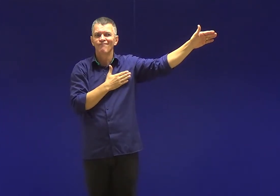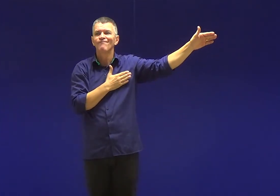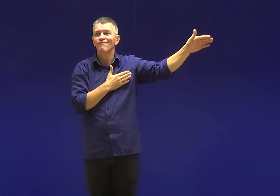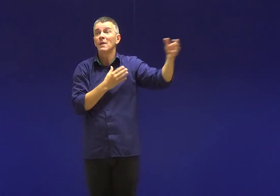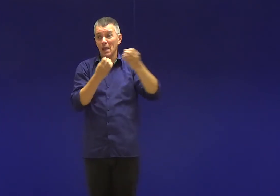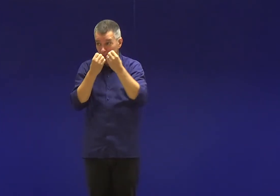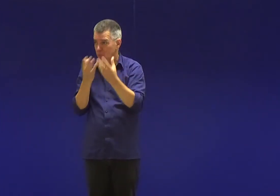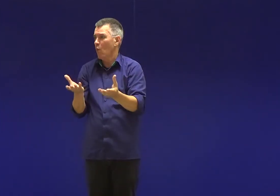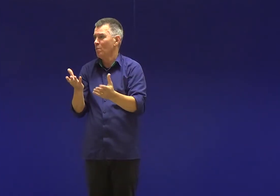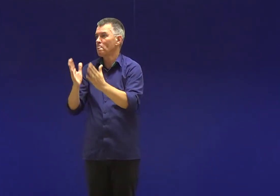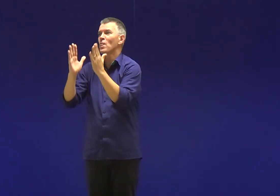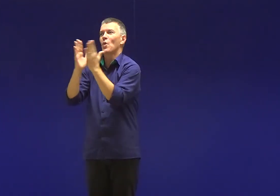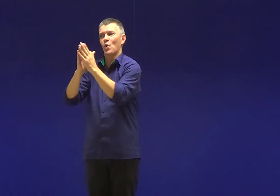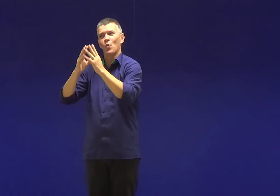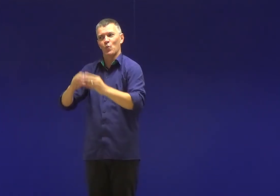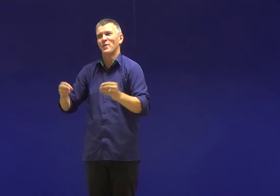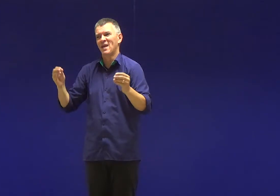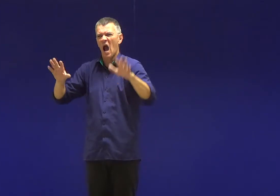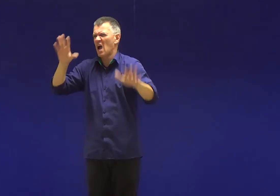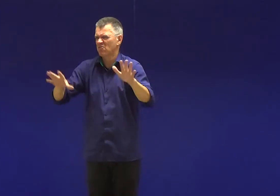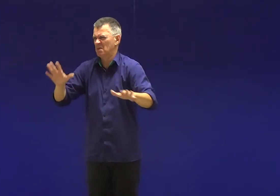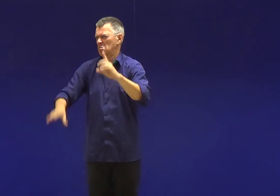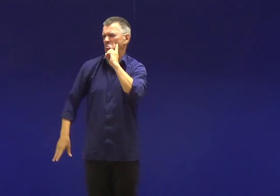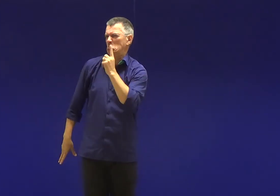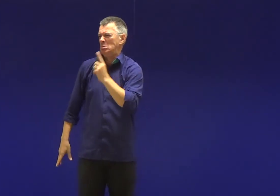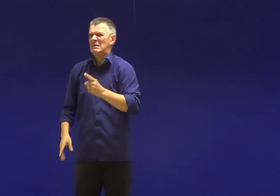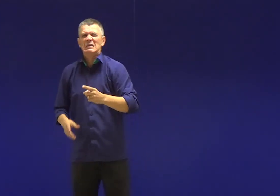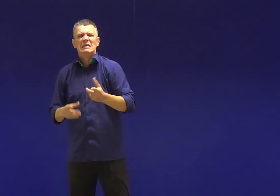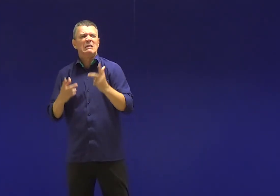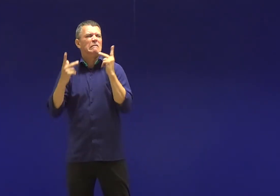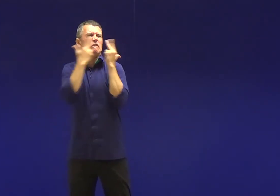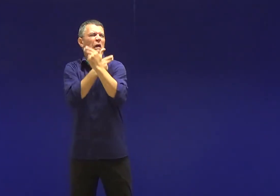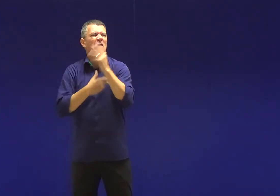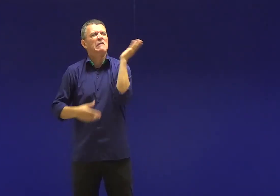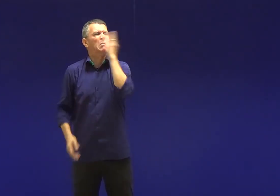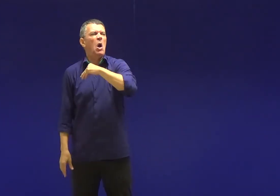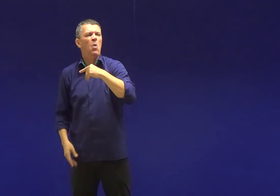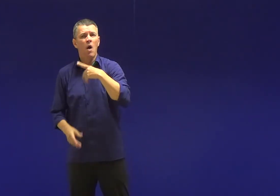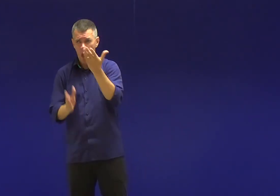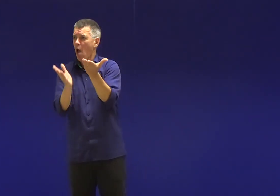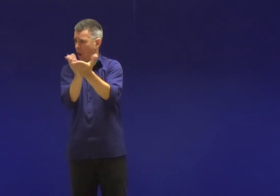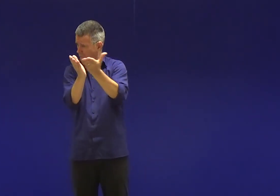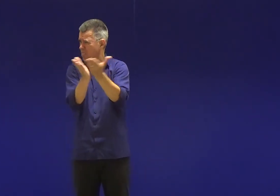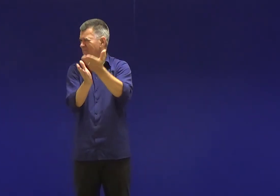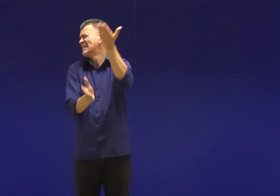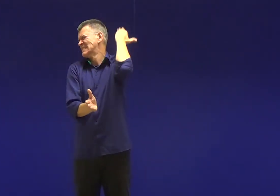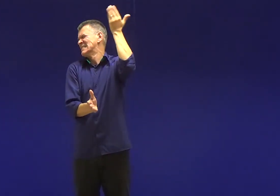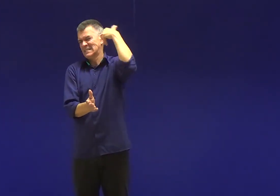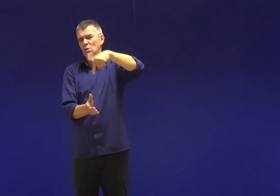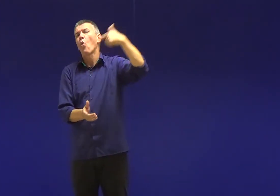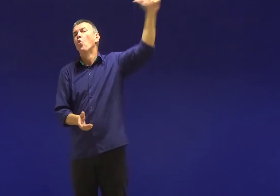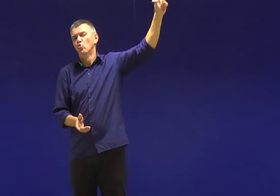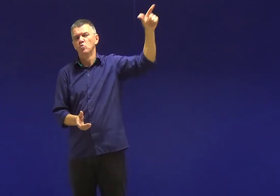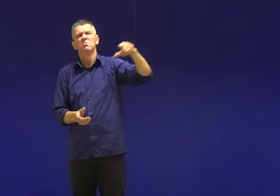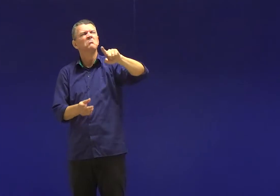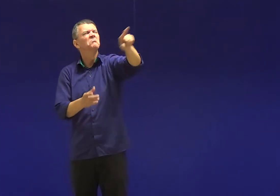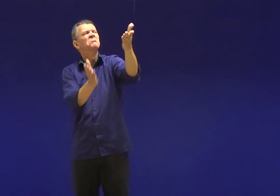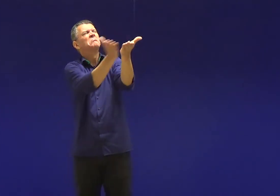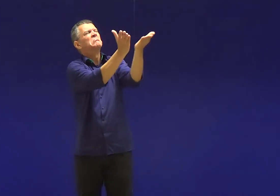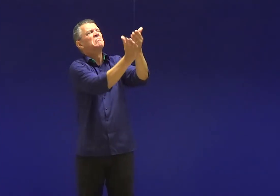perto da gente, o inimigo não aguenta, então ele foge. Ai, porque tem gente que fala mal de você, gente que